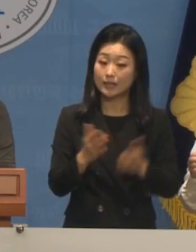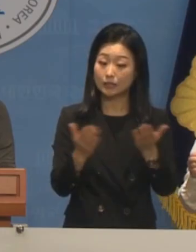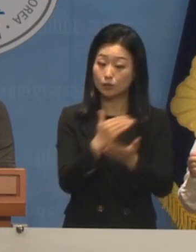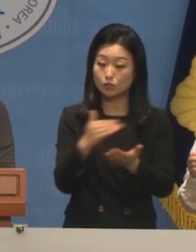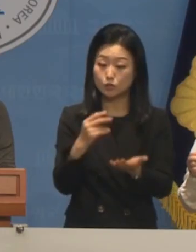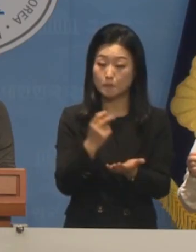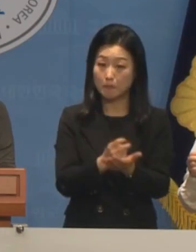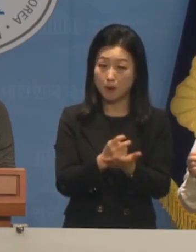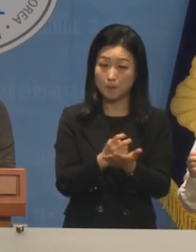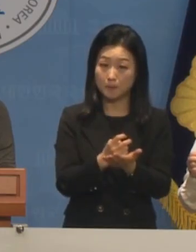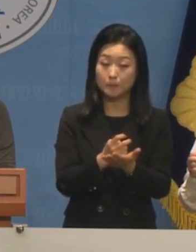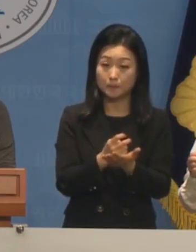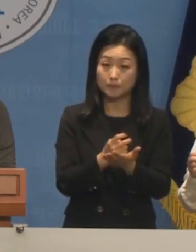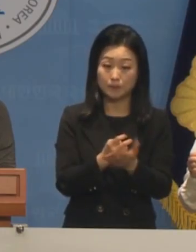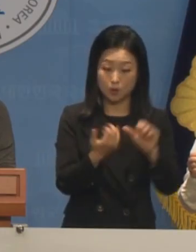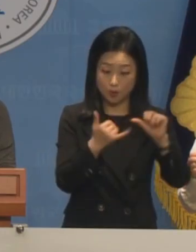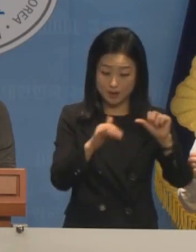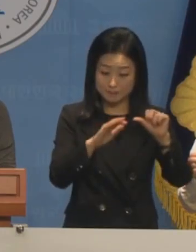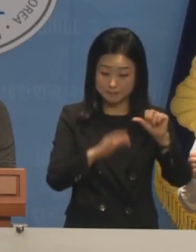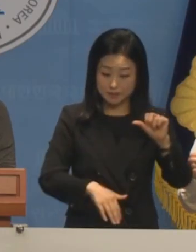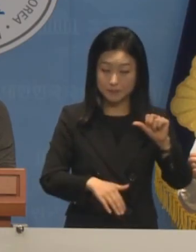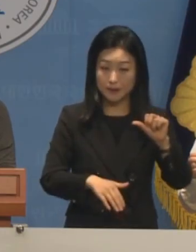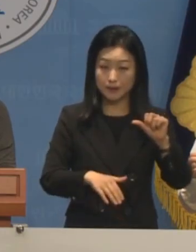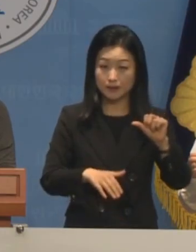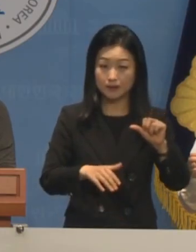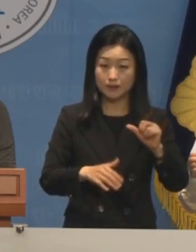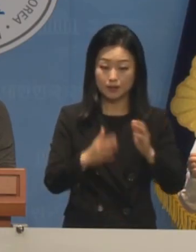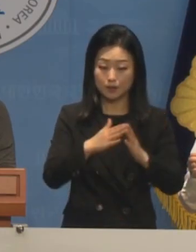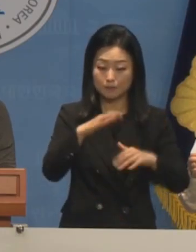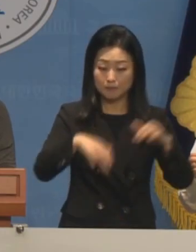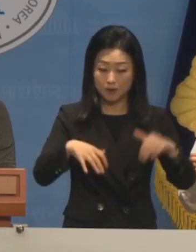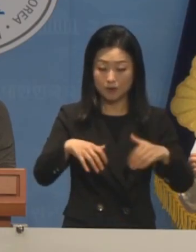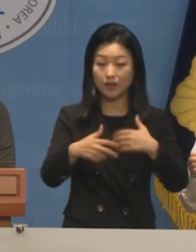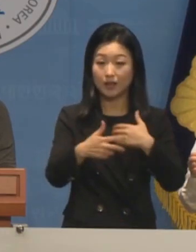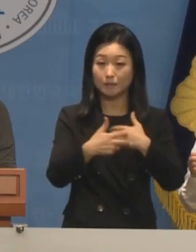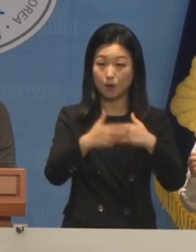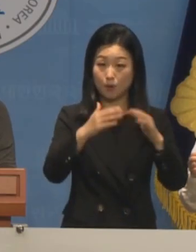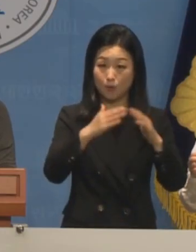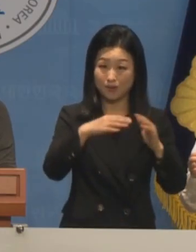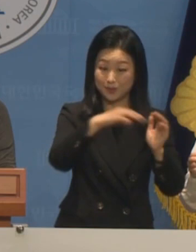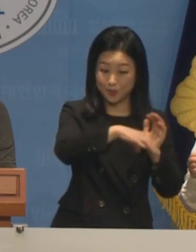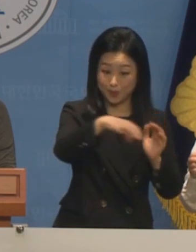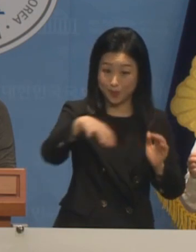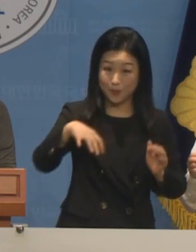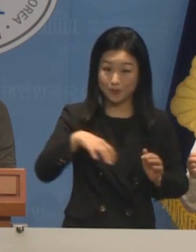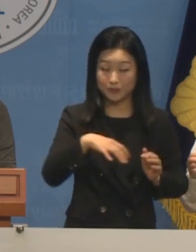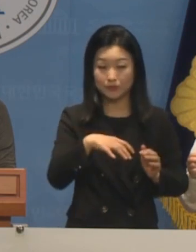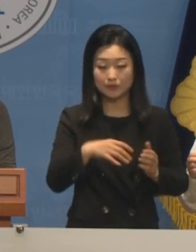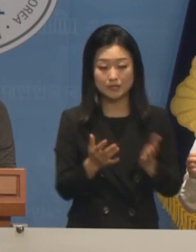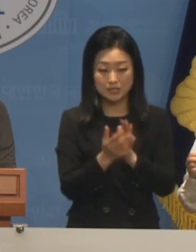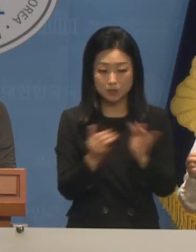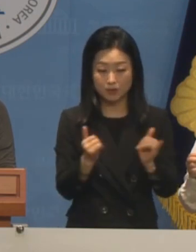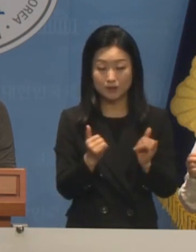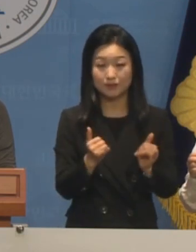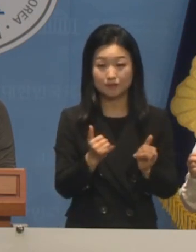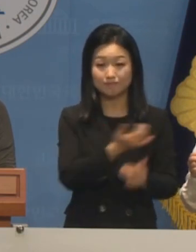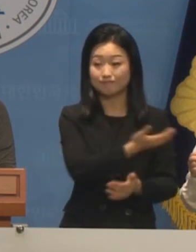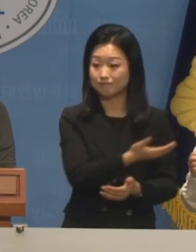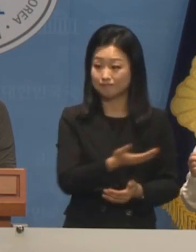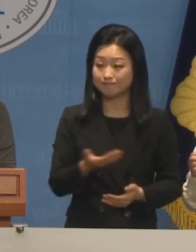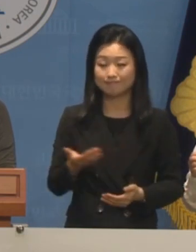기준법 앞에서 오인 미만 규모의 동네 병의원과 보건 기관에 근무하는 우리 보건 의료